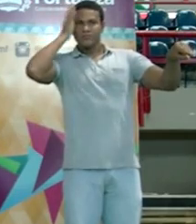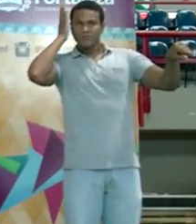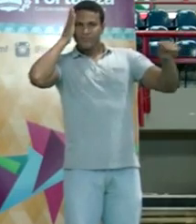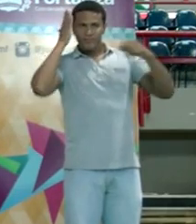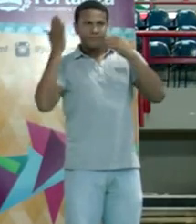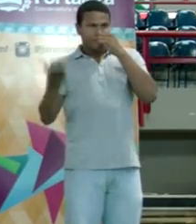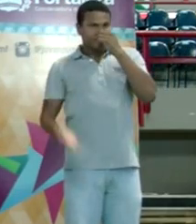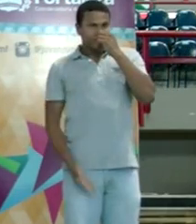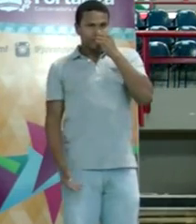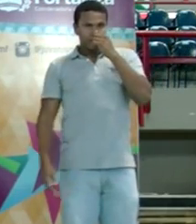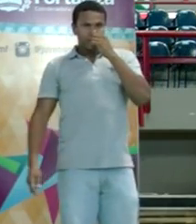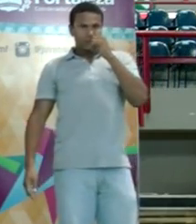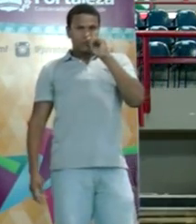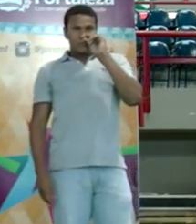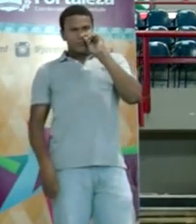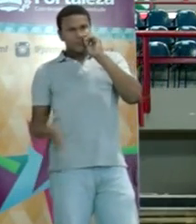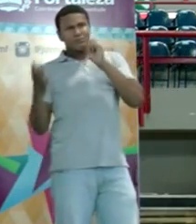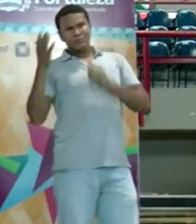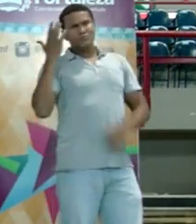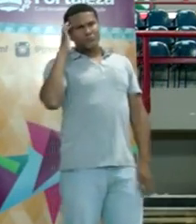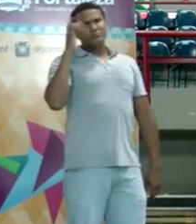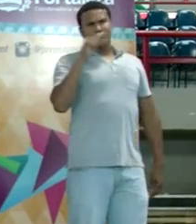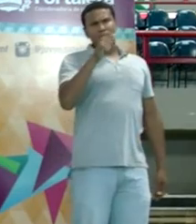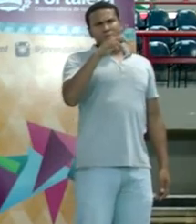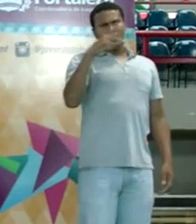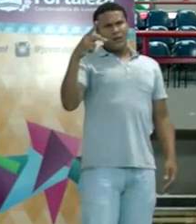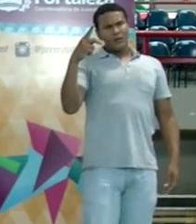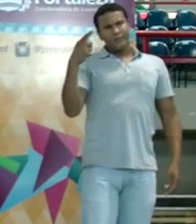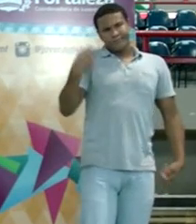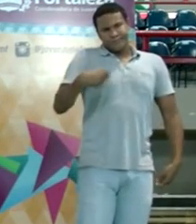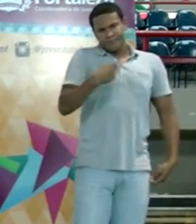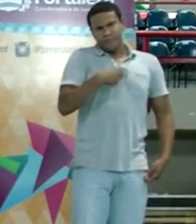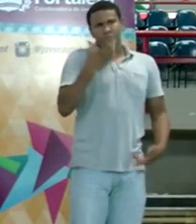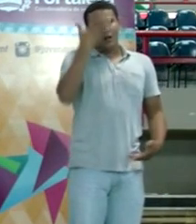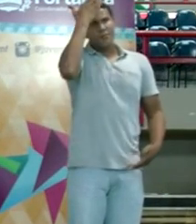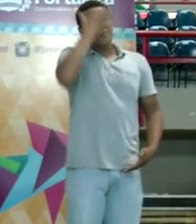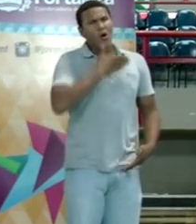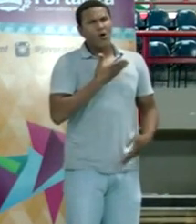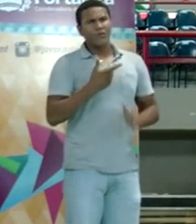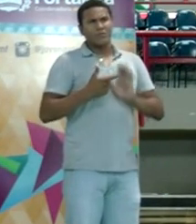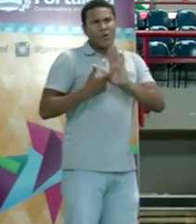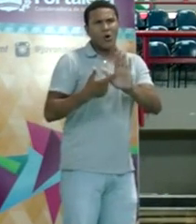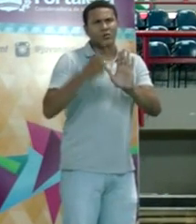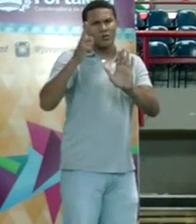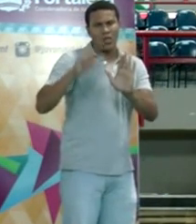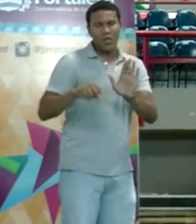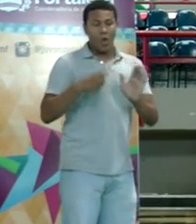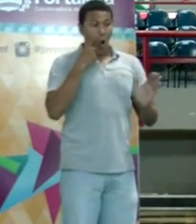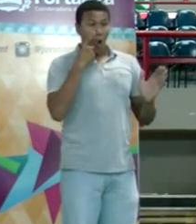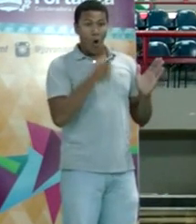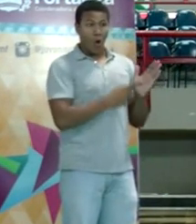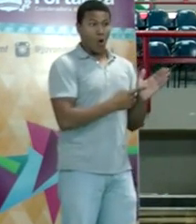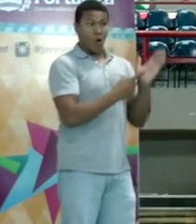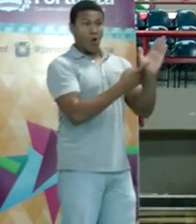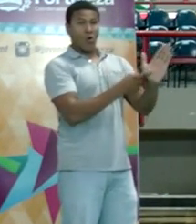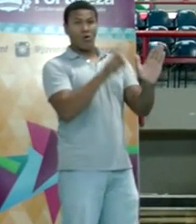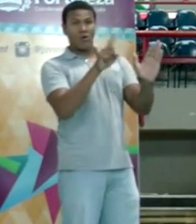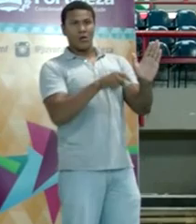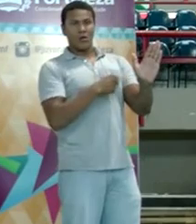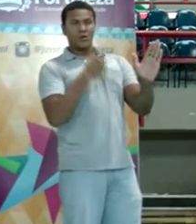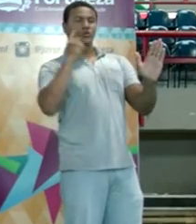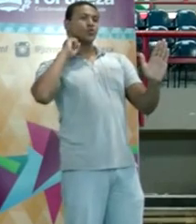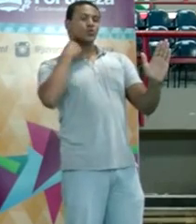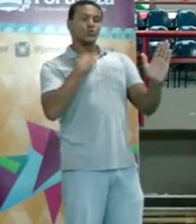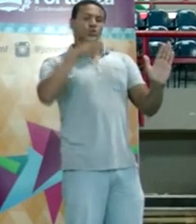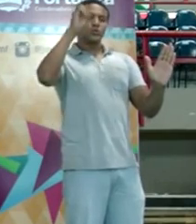né? Acho que um aplicativo pode funcionar se você levar a evidência de que a pessoa está sujando, certo? Se você levar a evidência de que